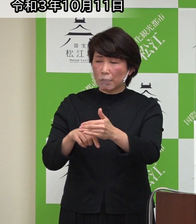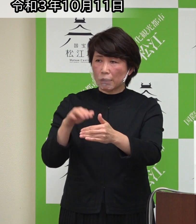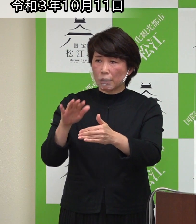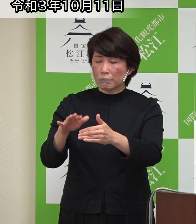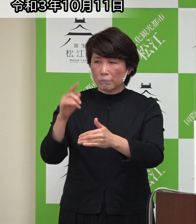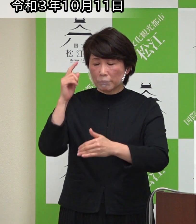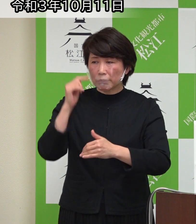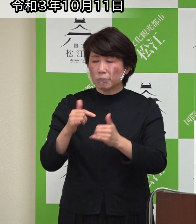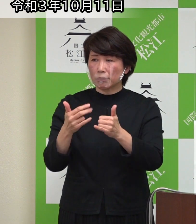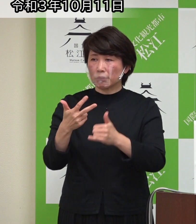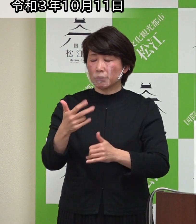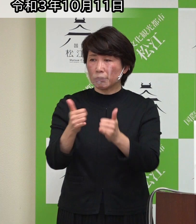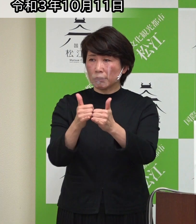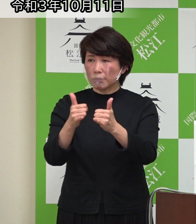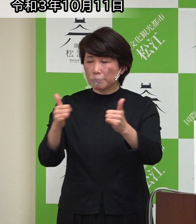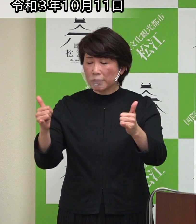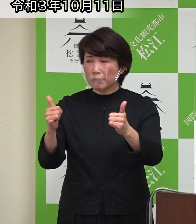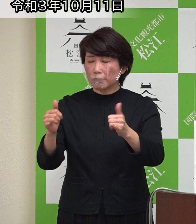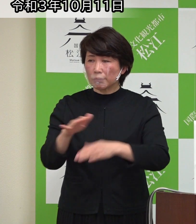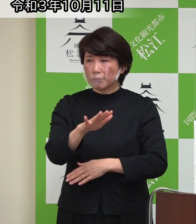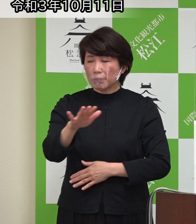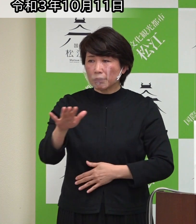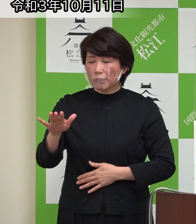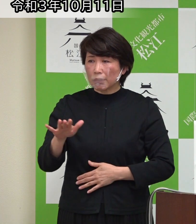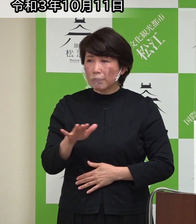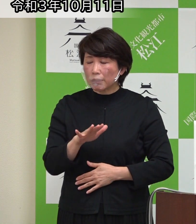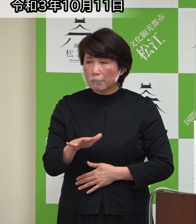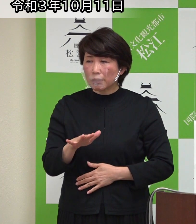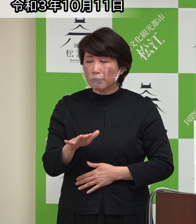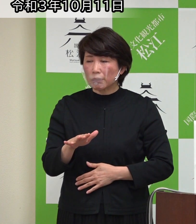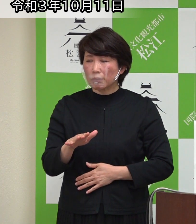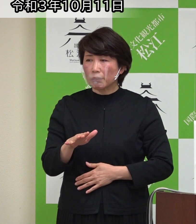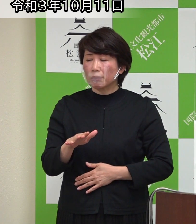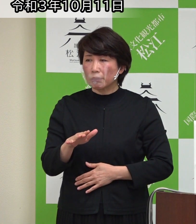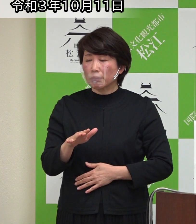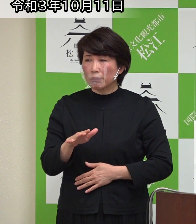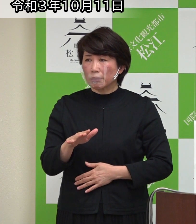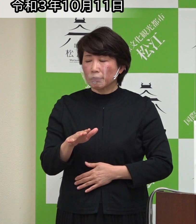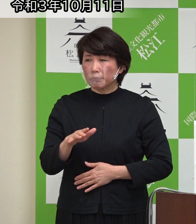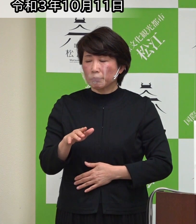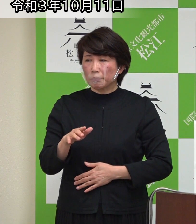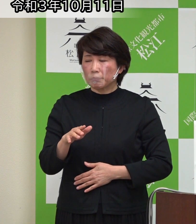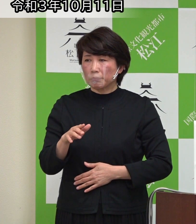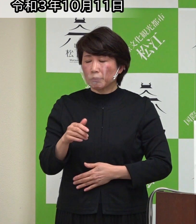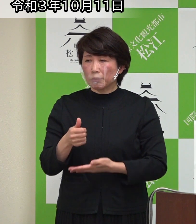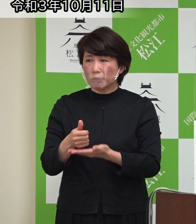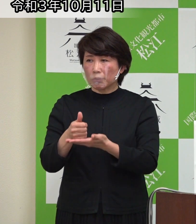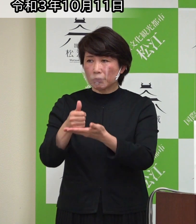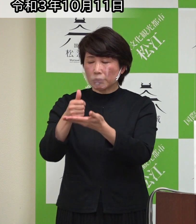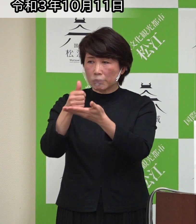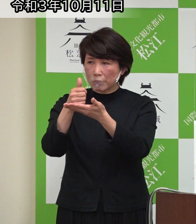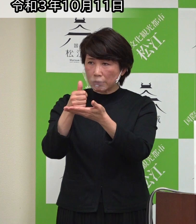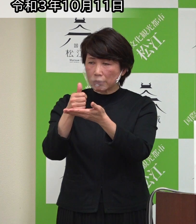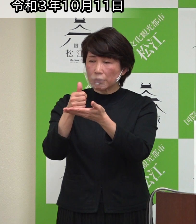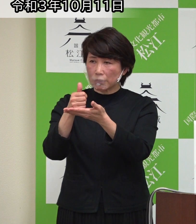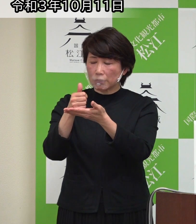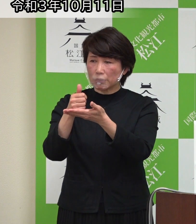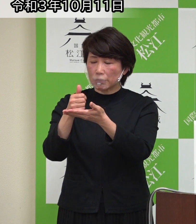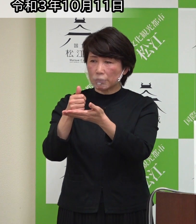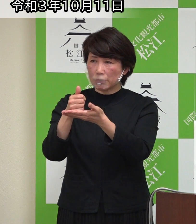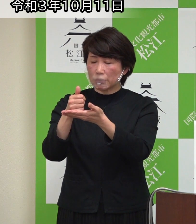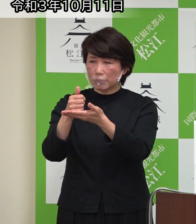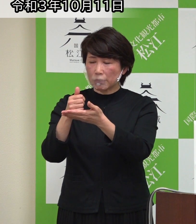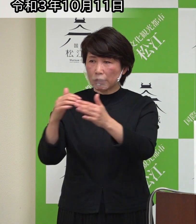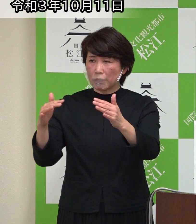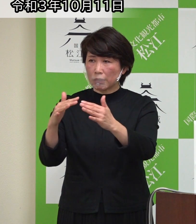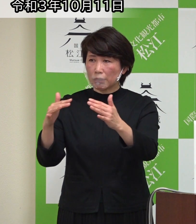まあ、そういった市民の意見を尊重して住民投票すべきという今の段階でのお考えなのか、それともまた特別委員会など議会もある中でそういったところで議論